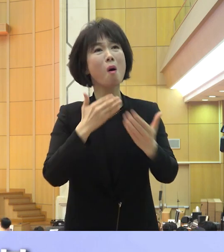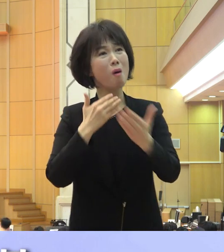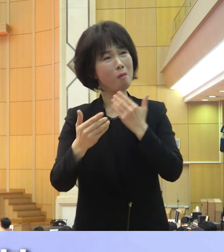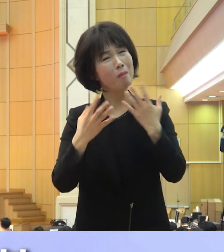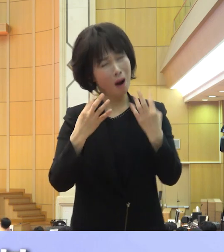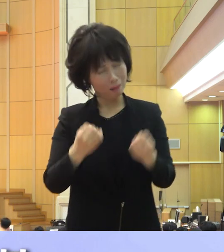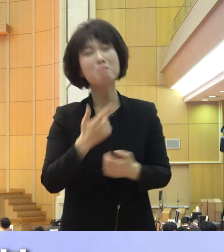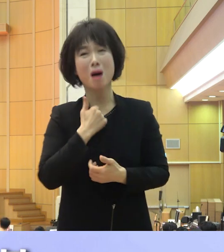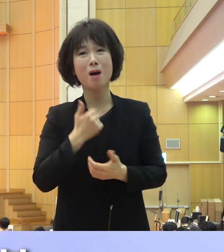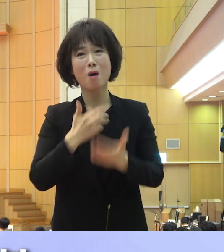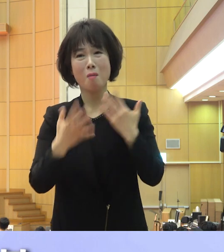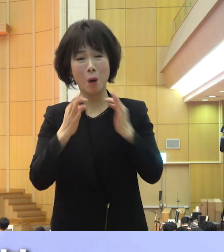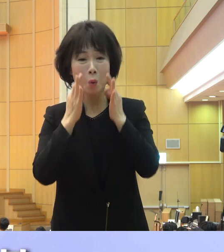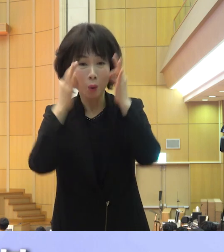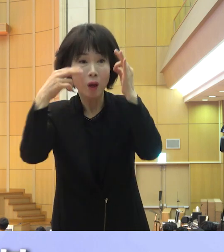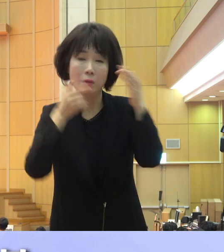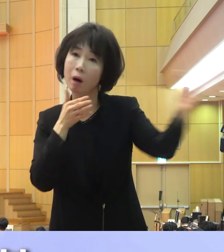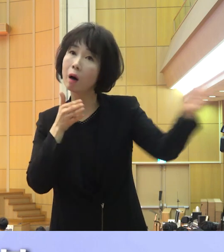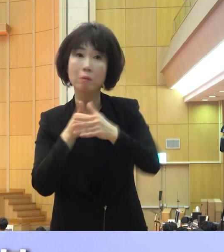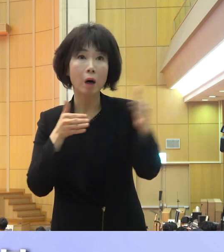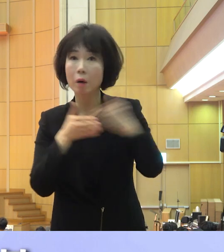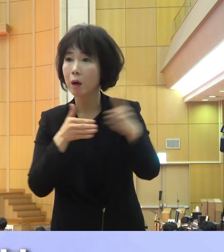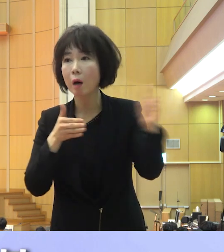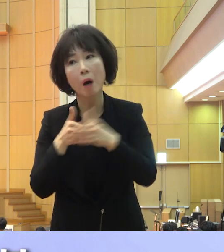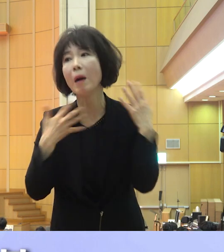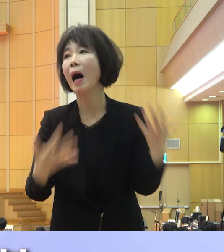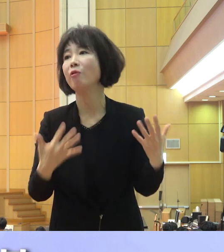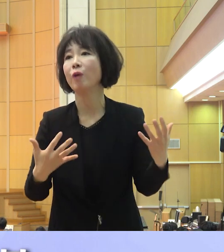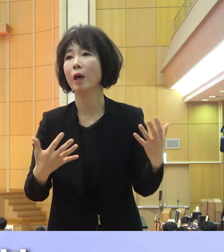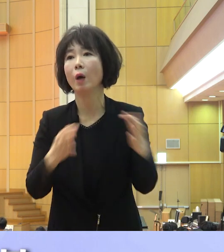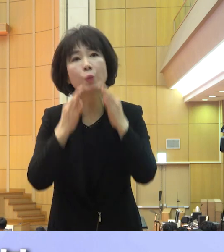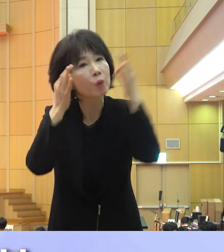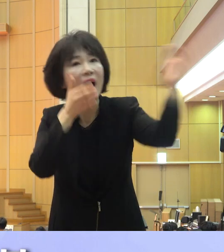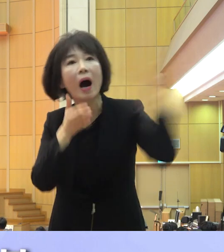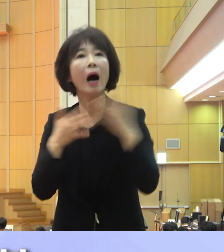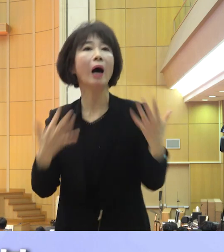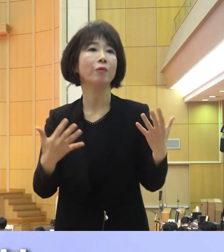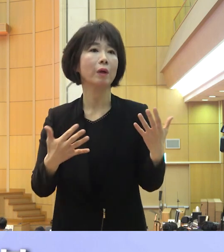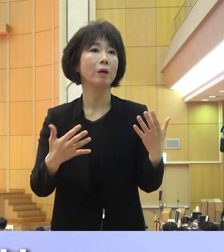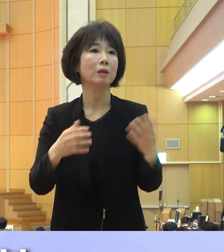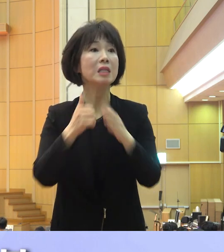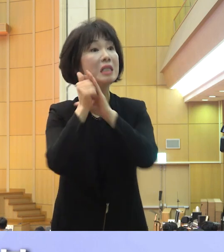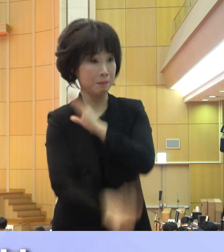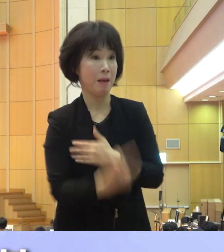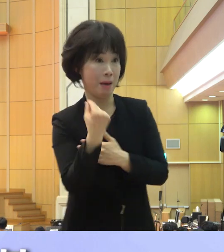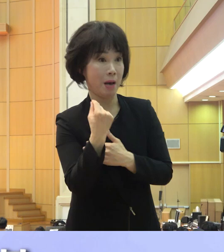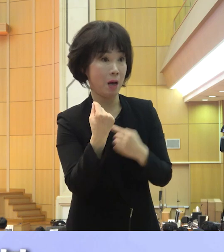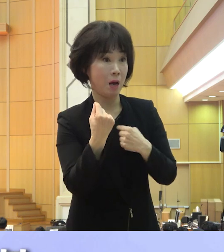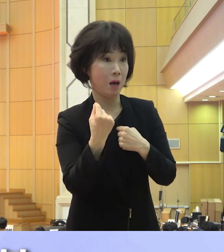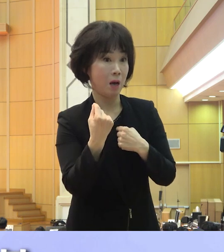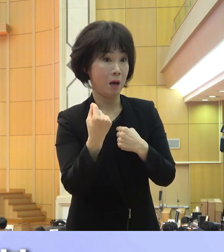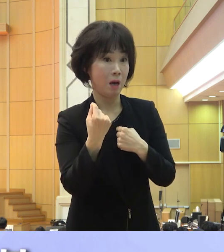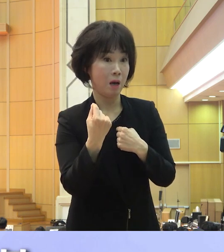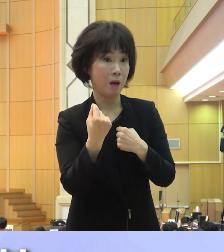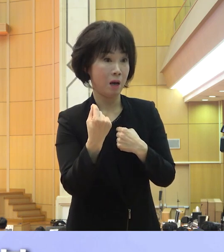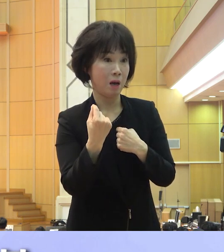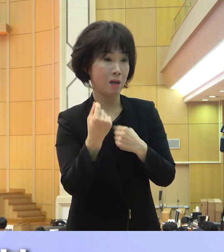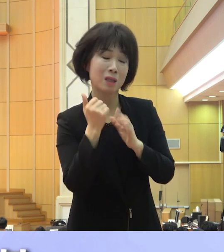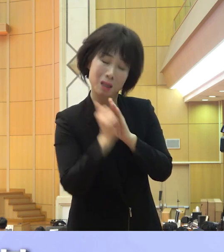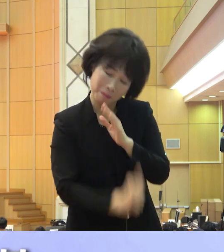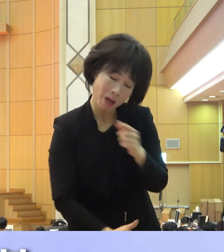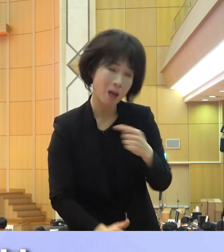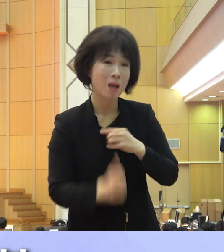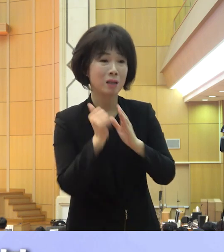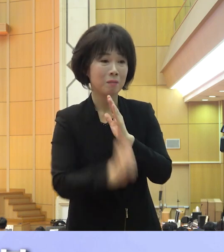경험으로나, 노력으로나 경험으로나 힘쓰고 애써도 되는 게 아니라, 그러니까 세상 사람들도